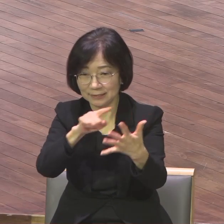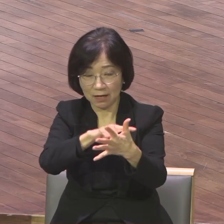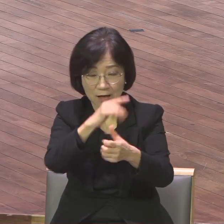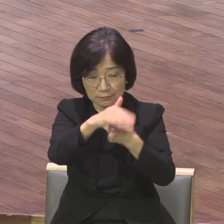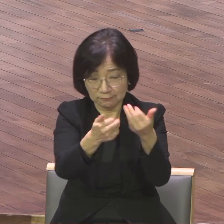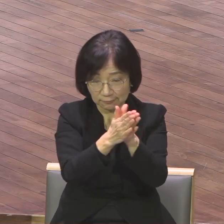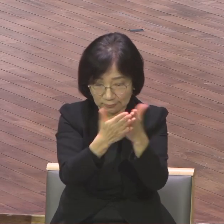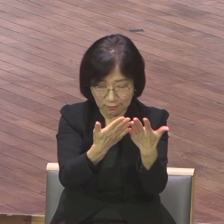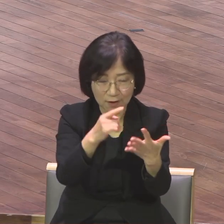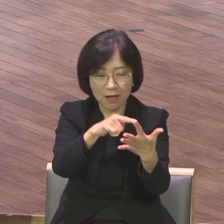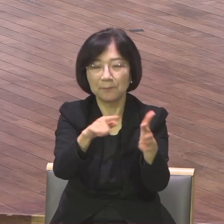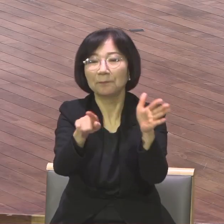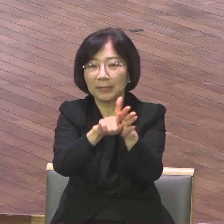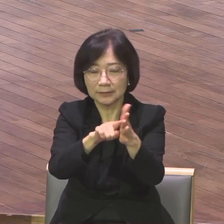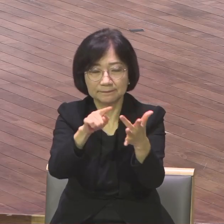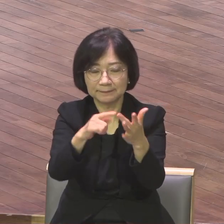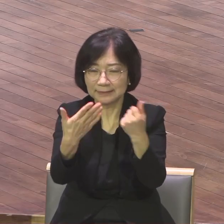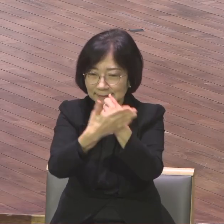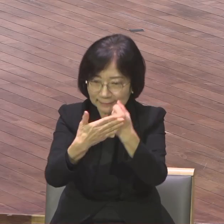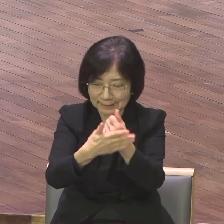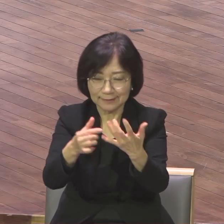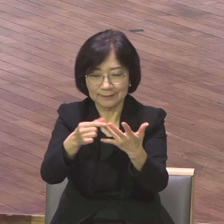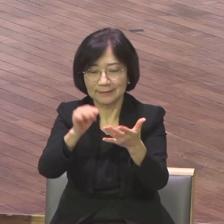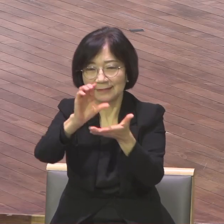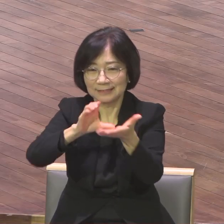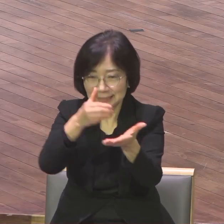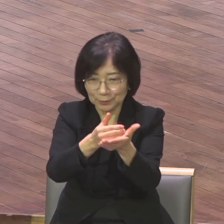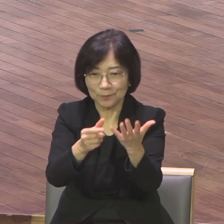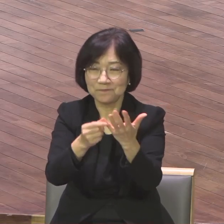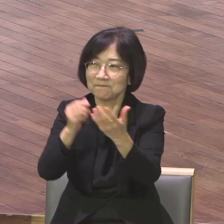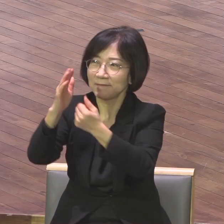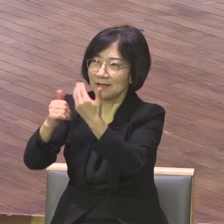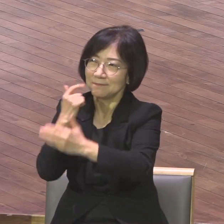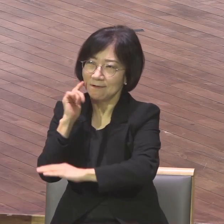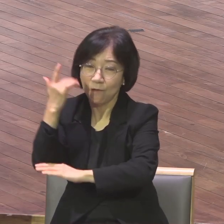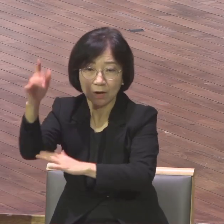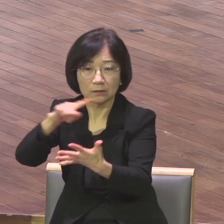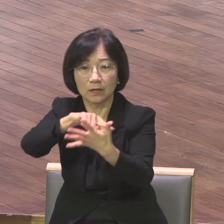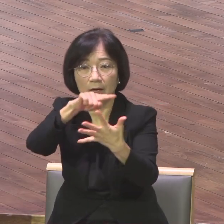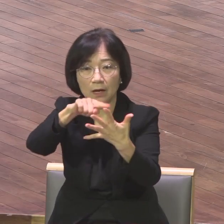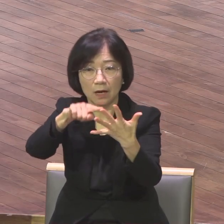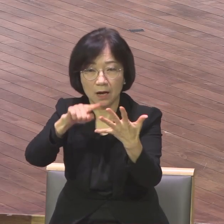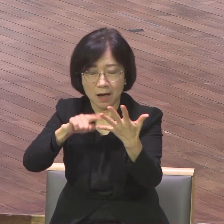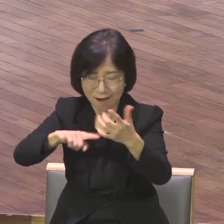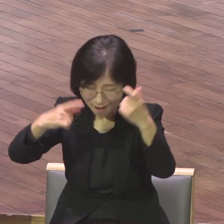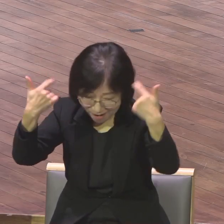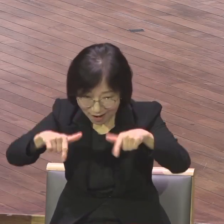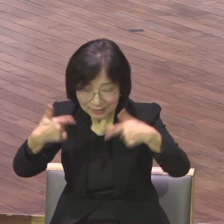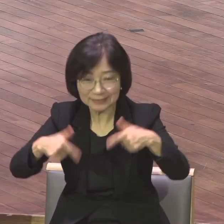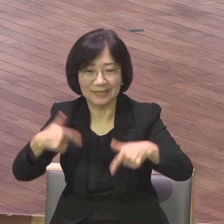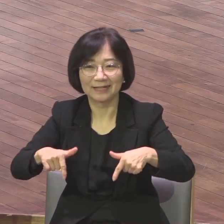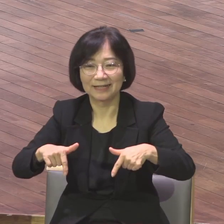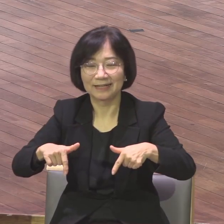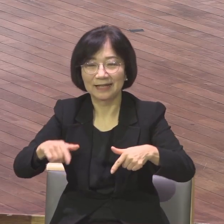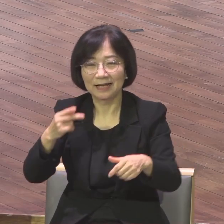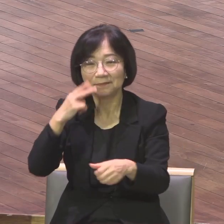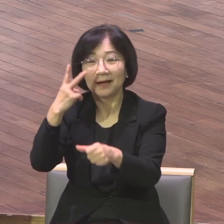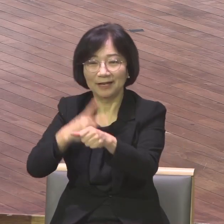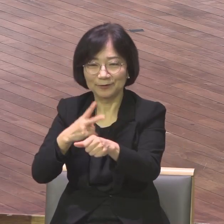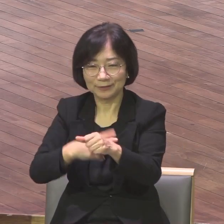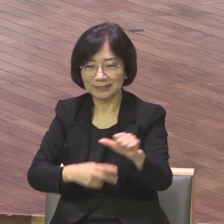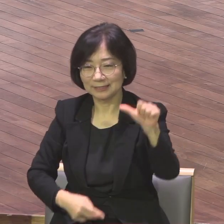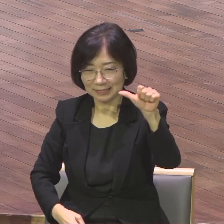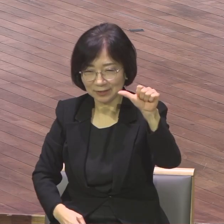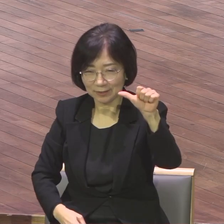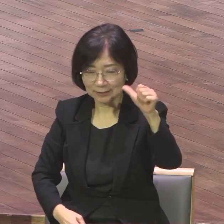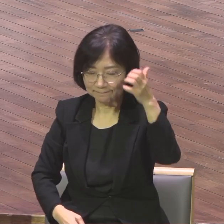믿음, 오직 은혜, 오직 그리스도, 오직 하나님께 영광. 이 다섯 가지 사도 바울은